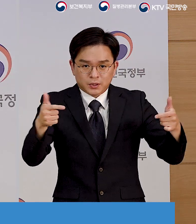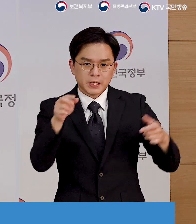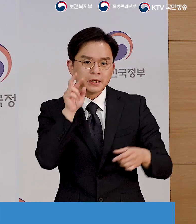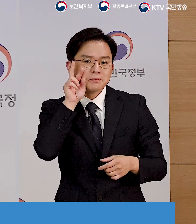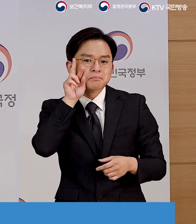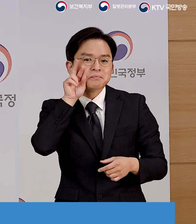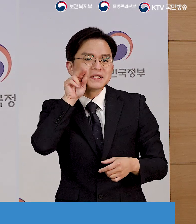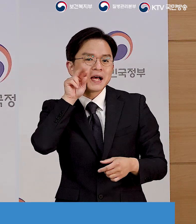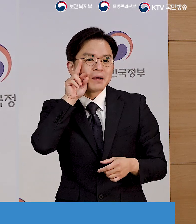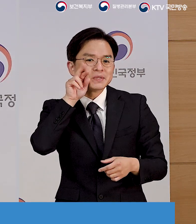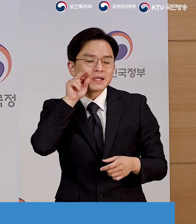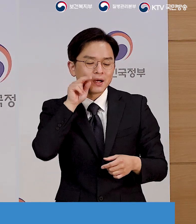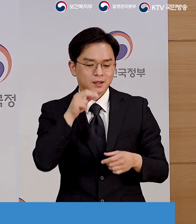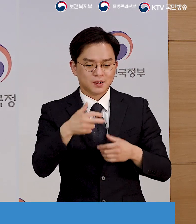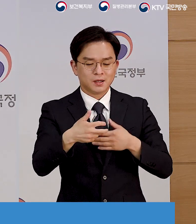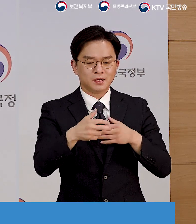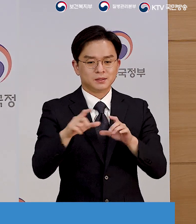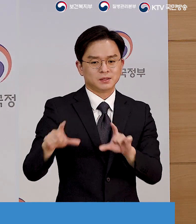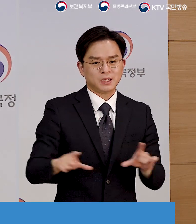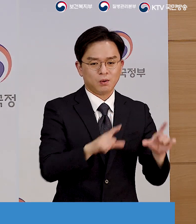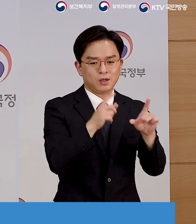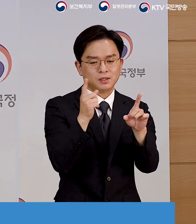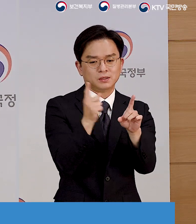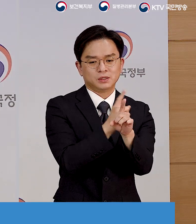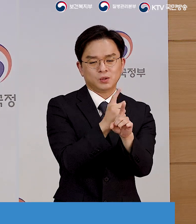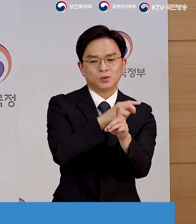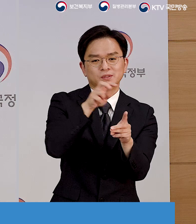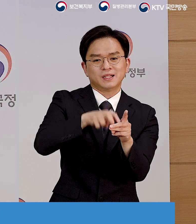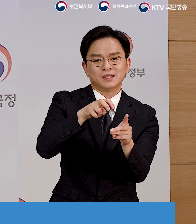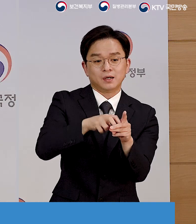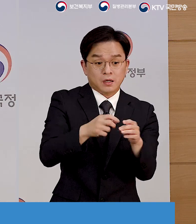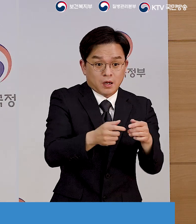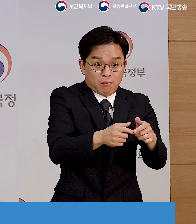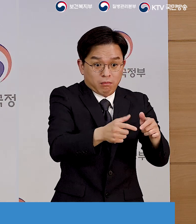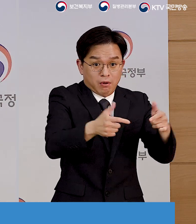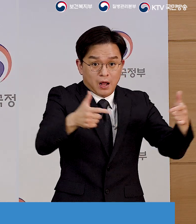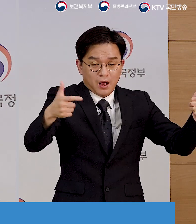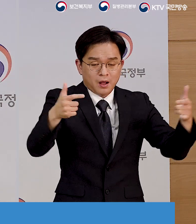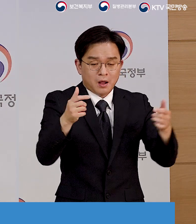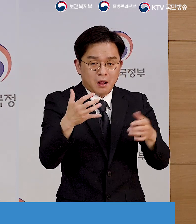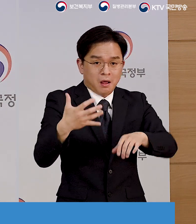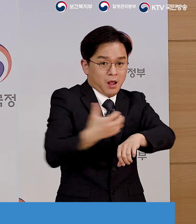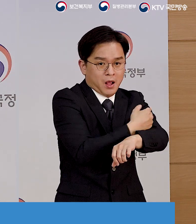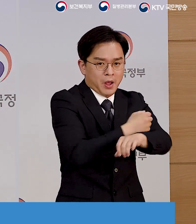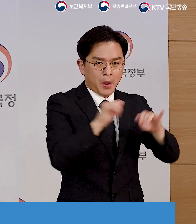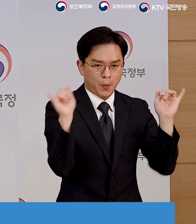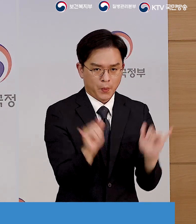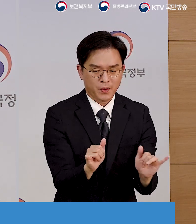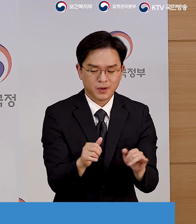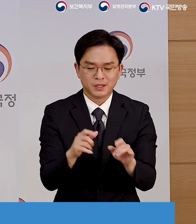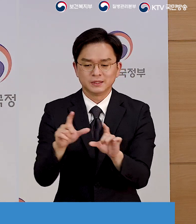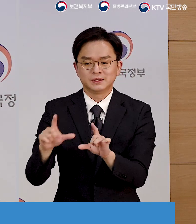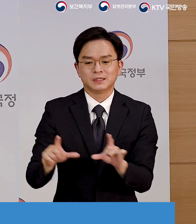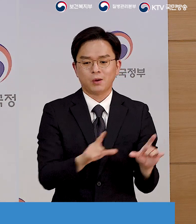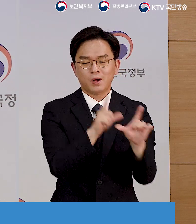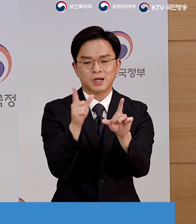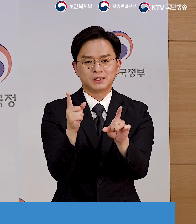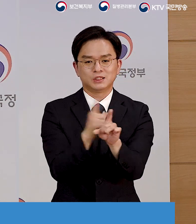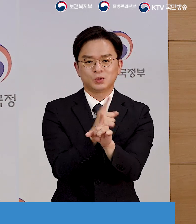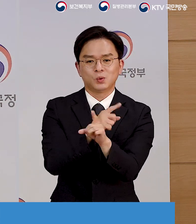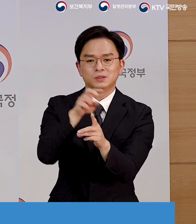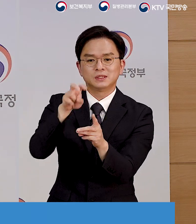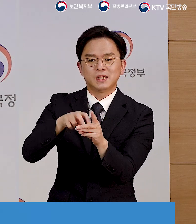저희들이 이제 확보를 해서 내일부터 운영을 할 예정에 있습니다. 다만 환자는 충청권에 발생하는 환자의 어떤